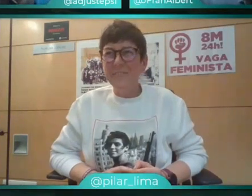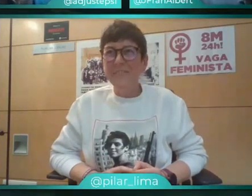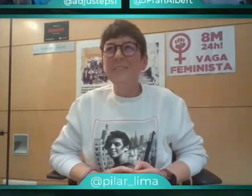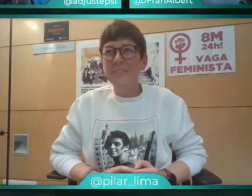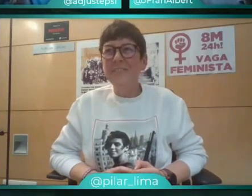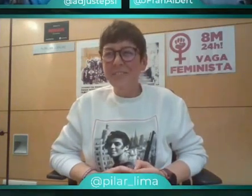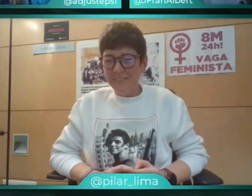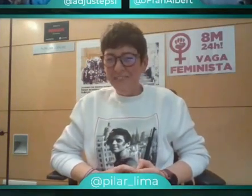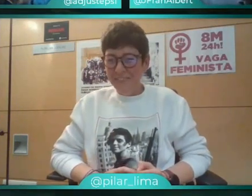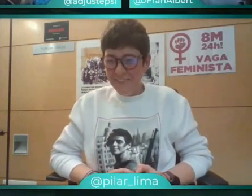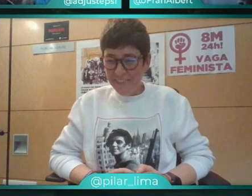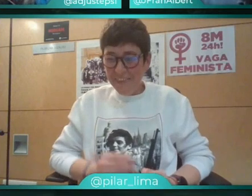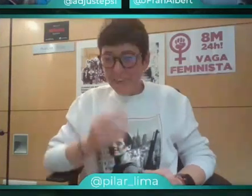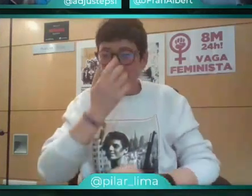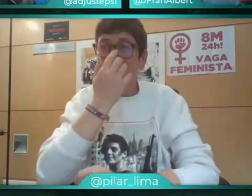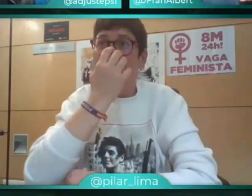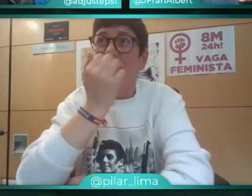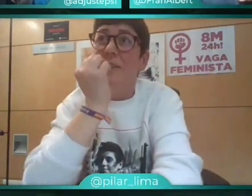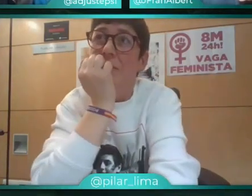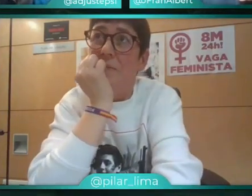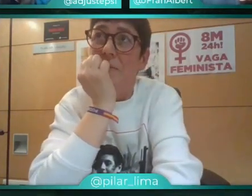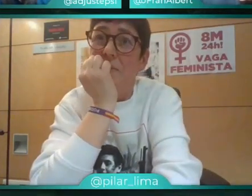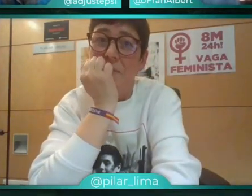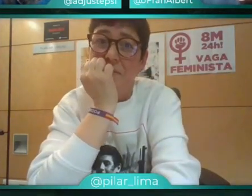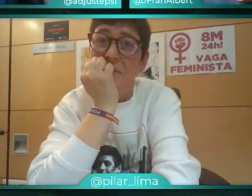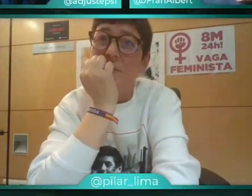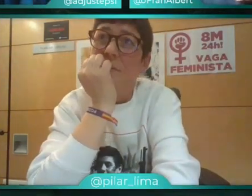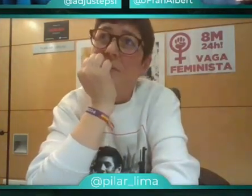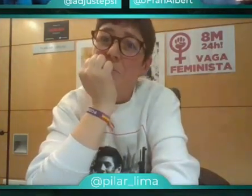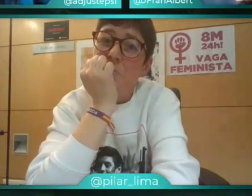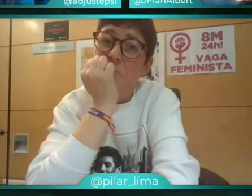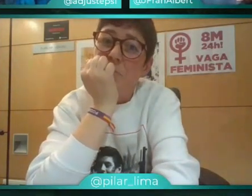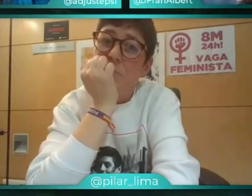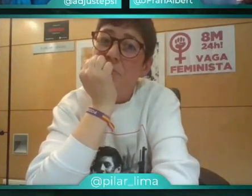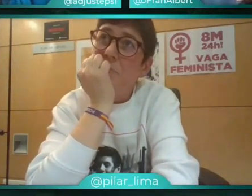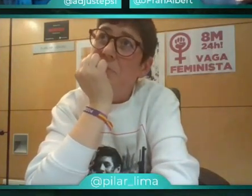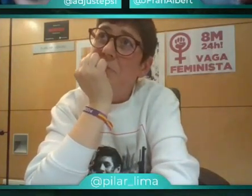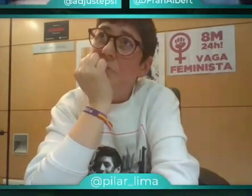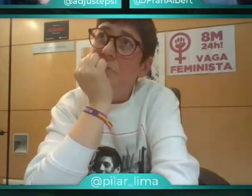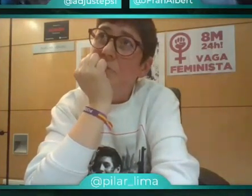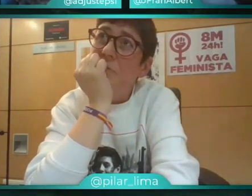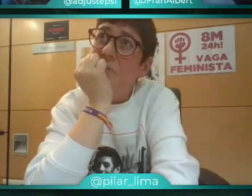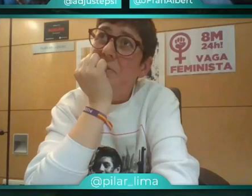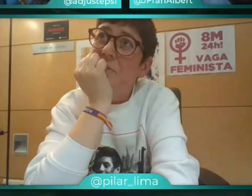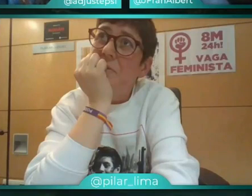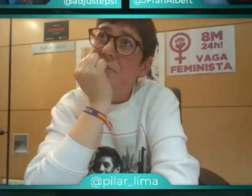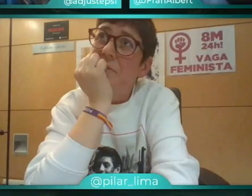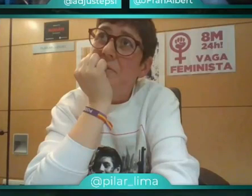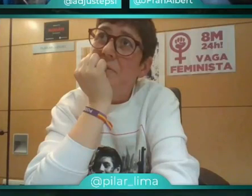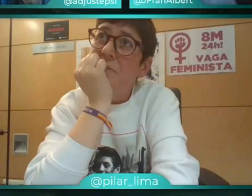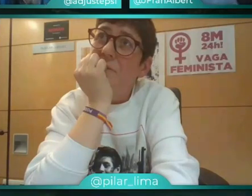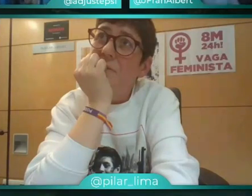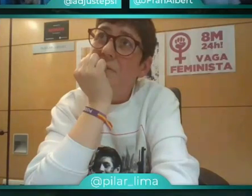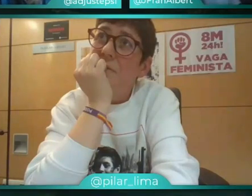creo que ha sido semana en Brasil ha circulado en un municipio ha circulado un